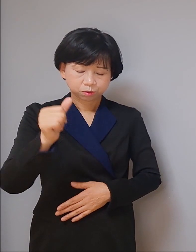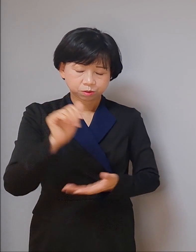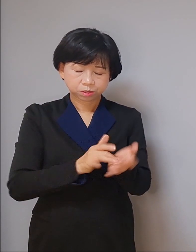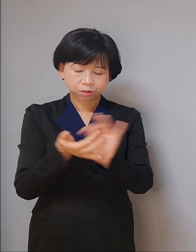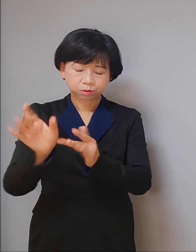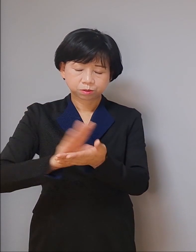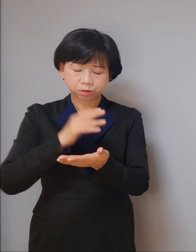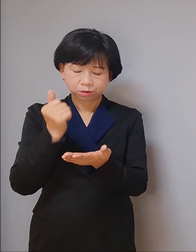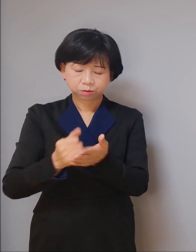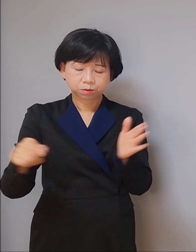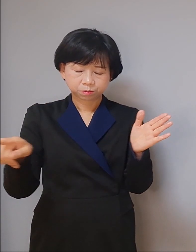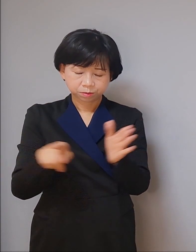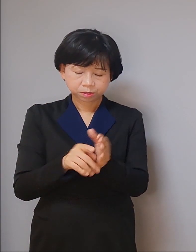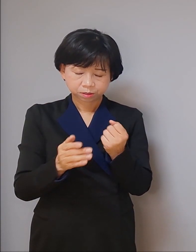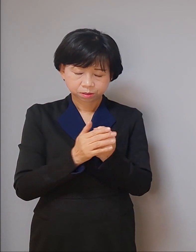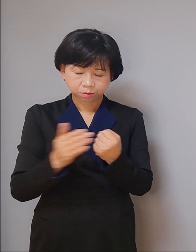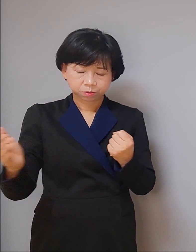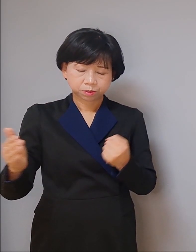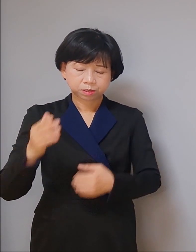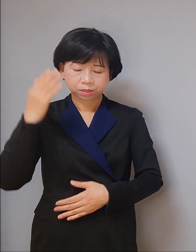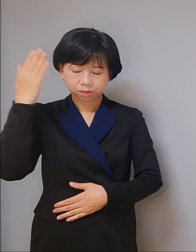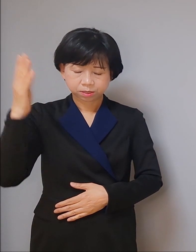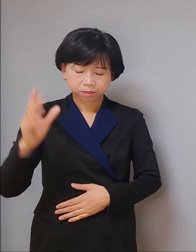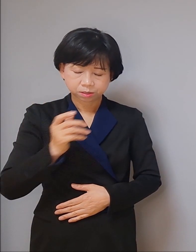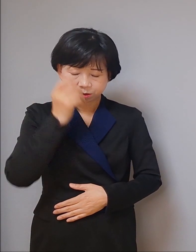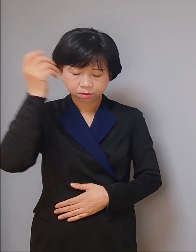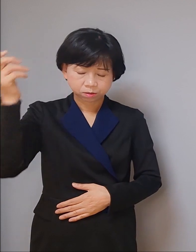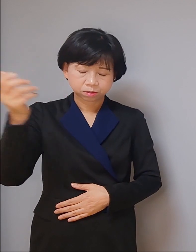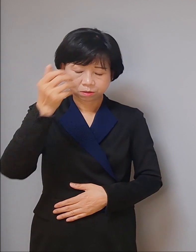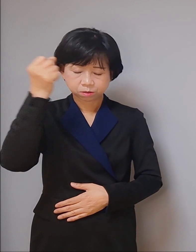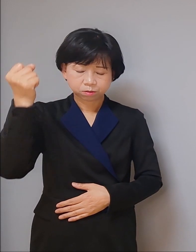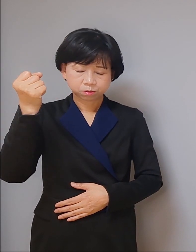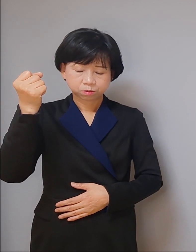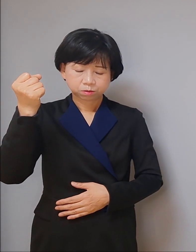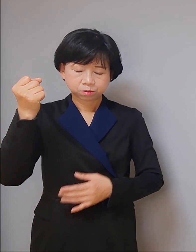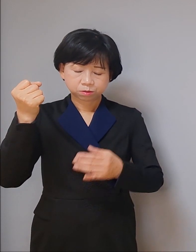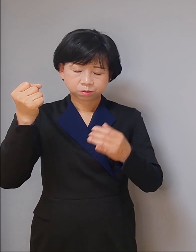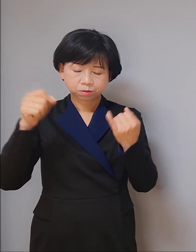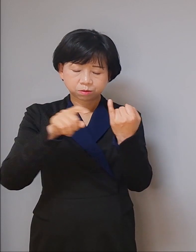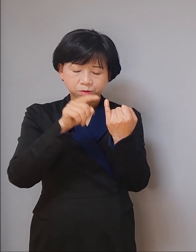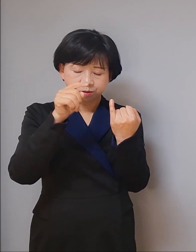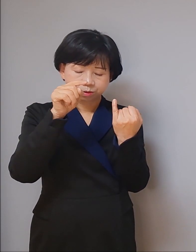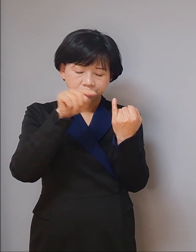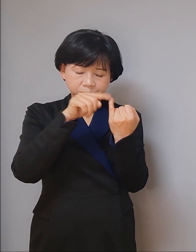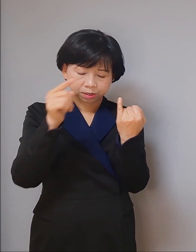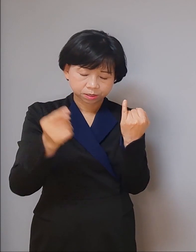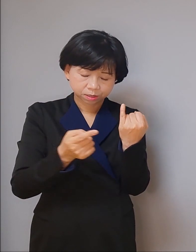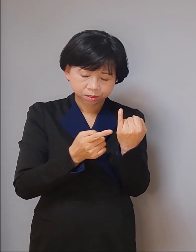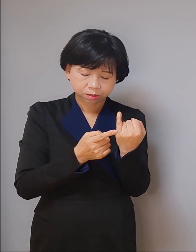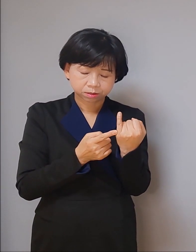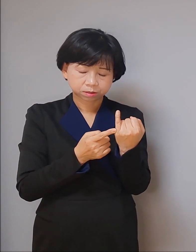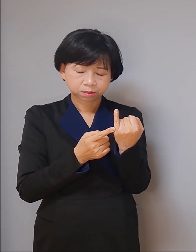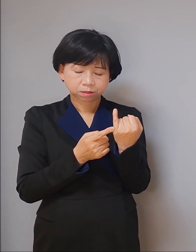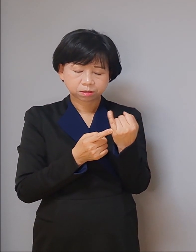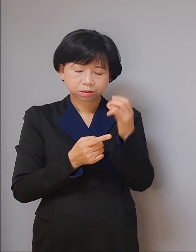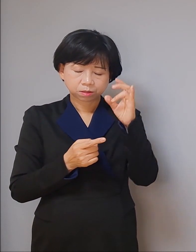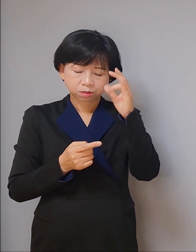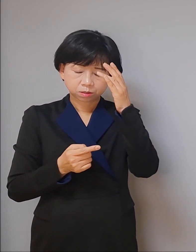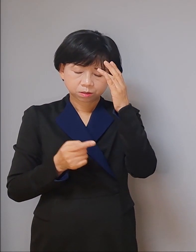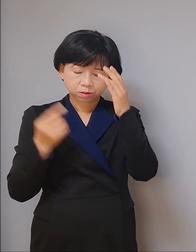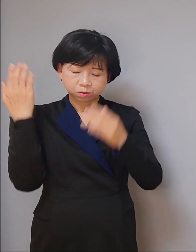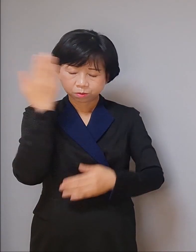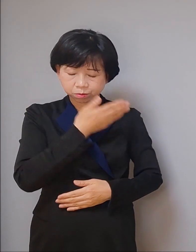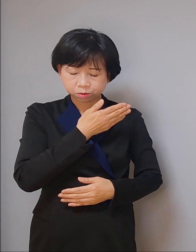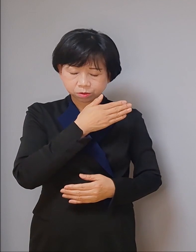예수 그리스도를 믿사오니 이는 성령으로 잉태하사 동정녀 마리아에게 나시고 본디오 빌라도에게